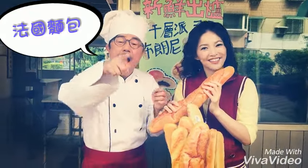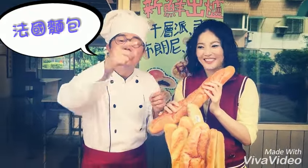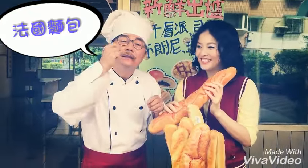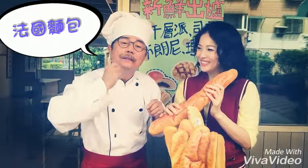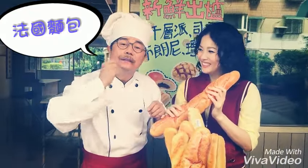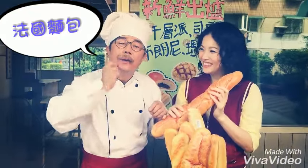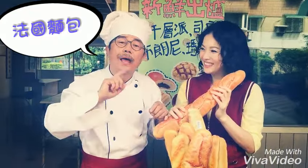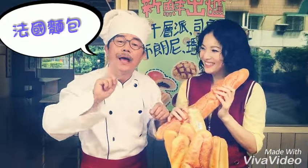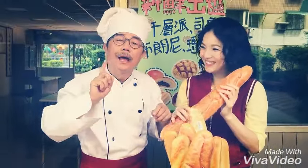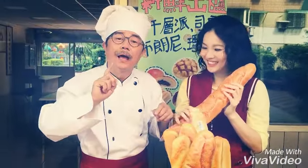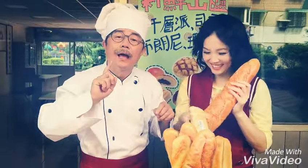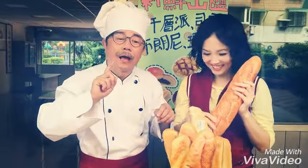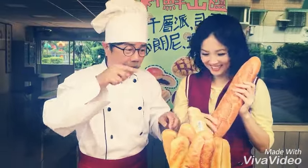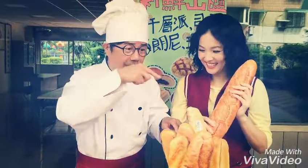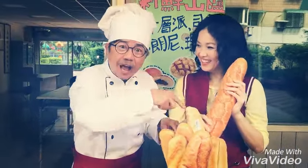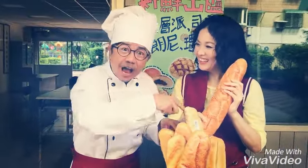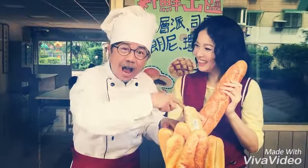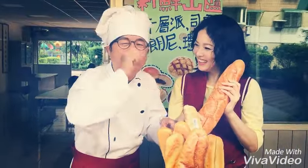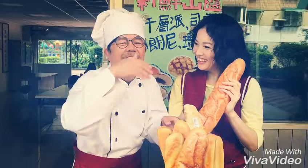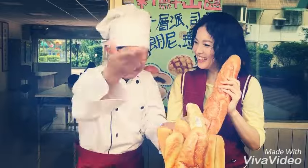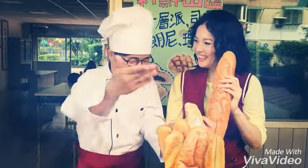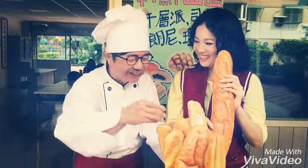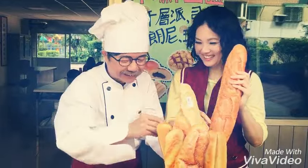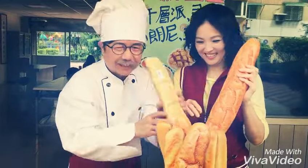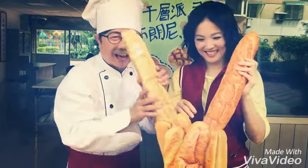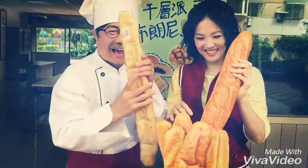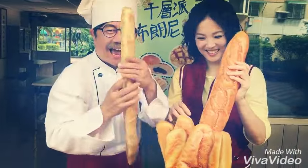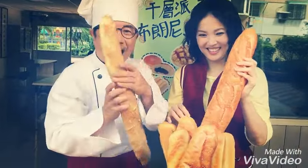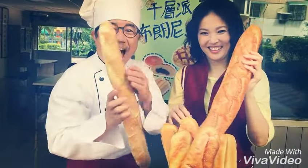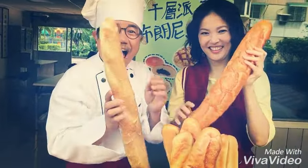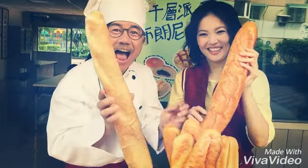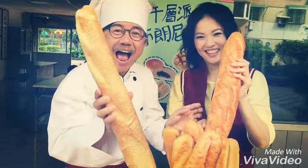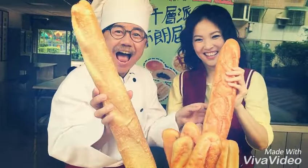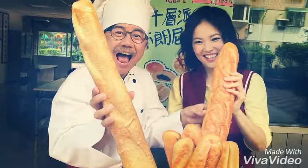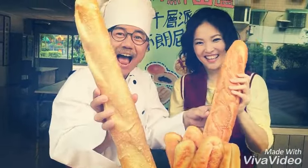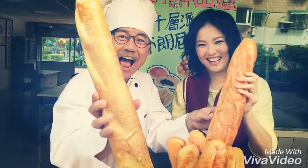用力咬。你喜欢吃哪一种面包呢？好，这给你吃吧。